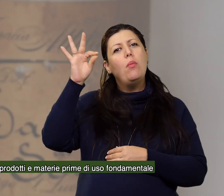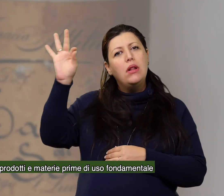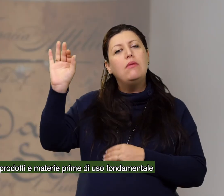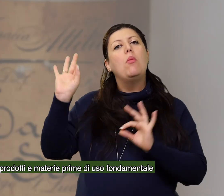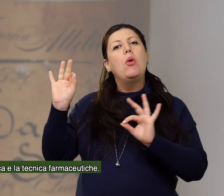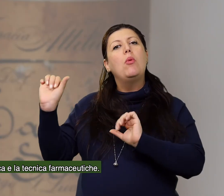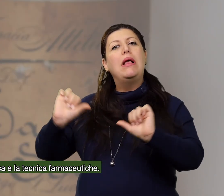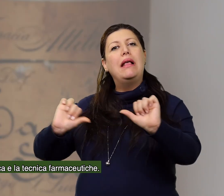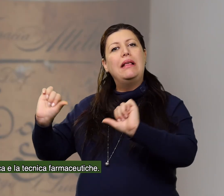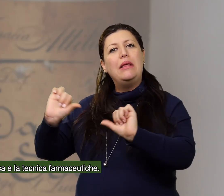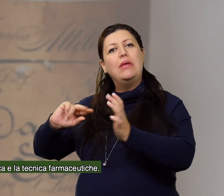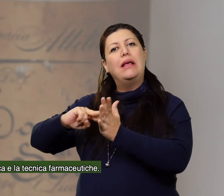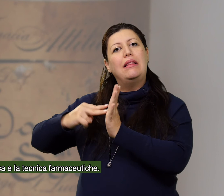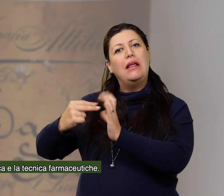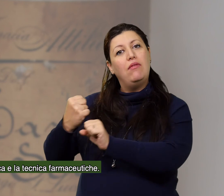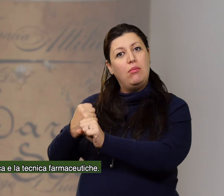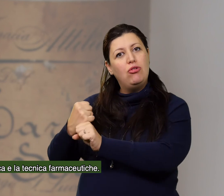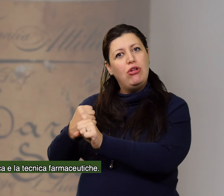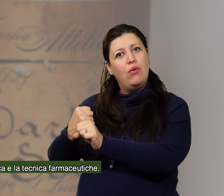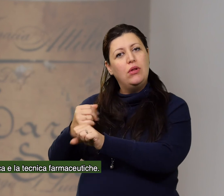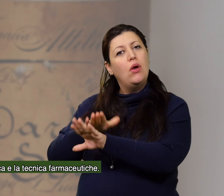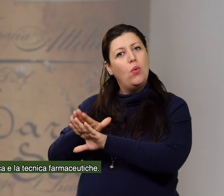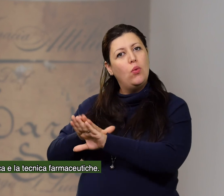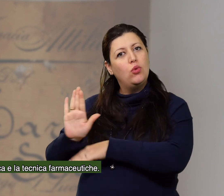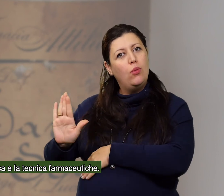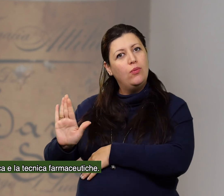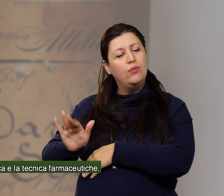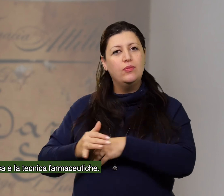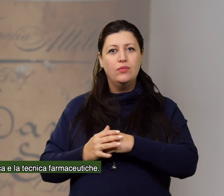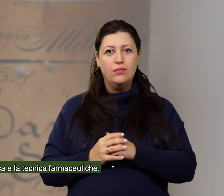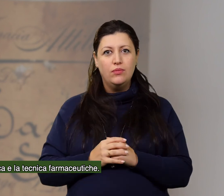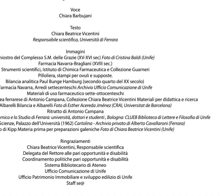fondamentale per la chimica e la tecnica farmaceutiche